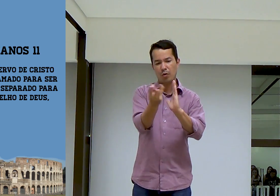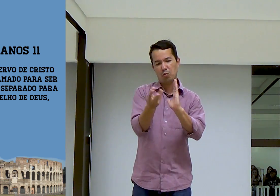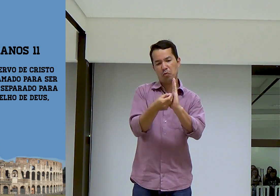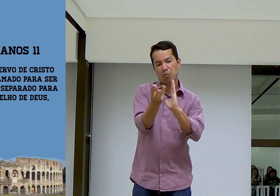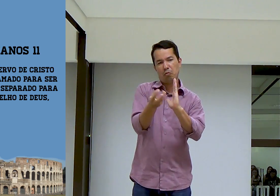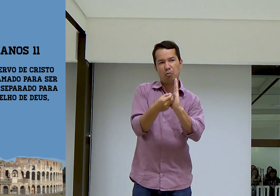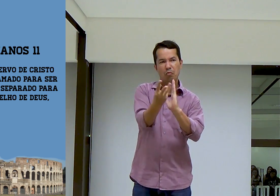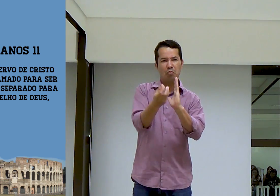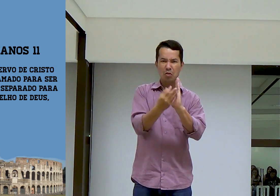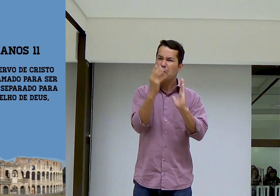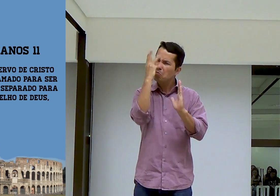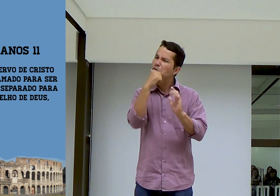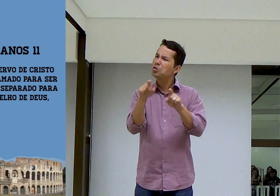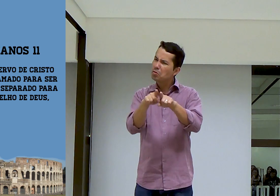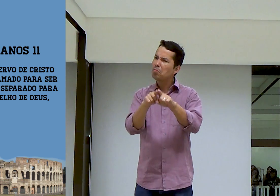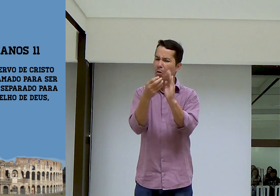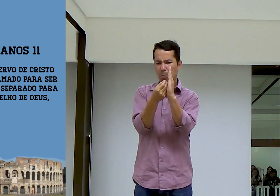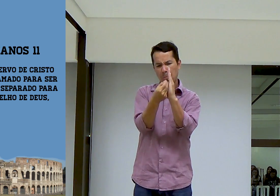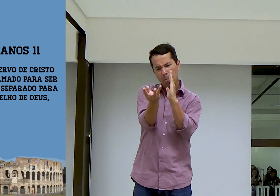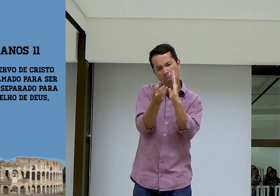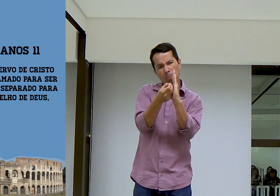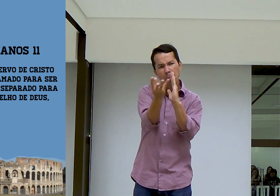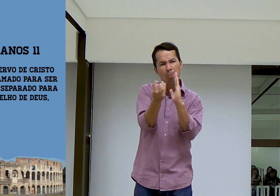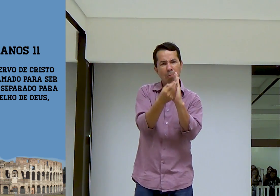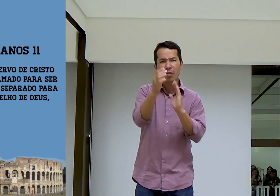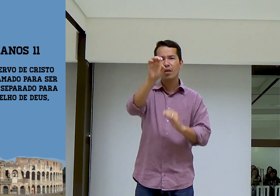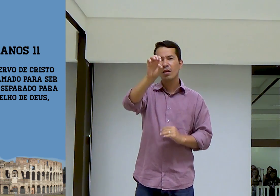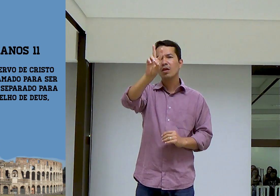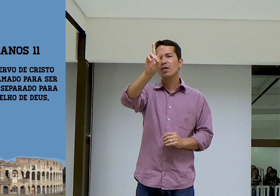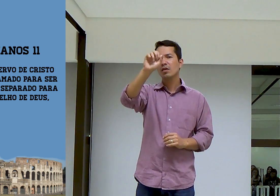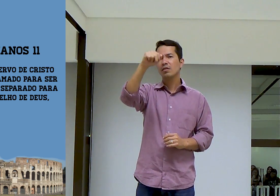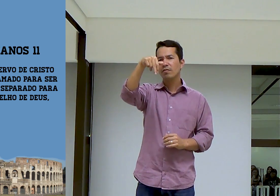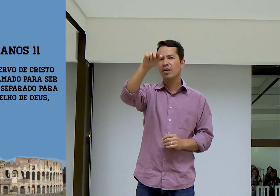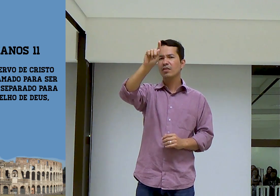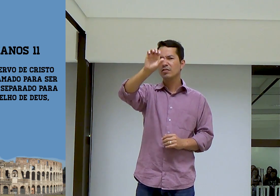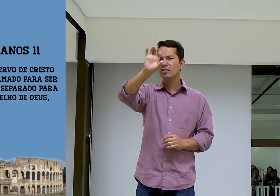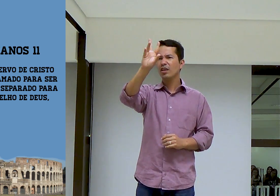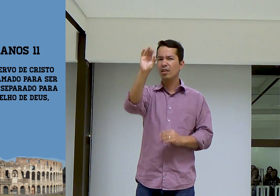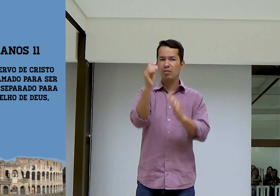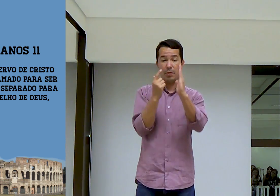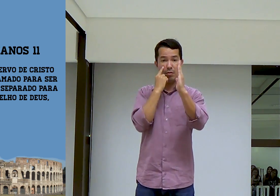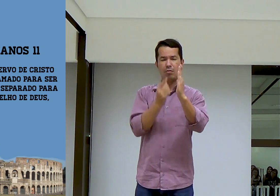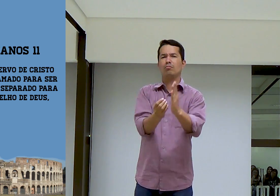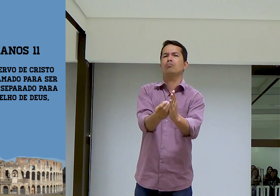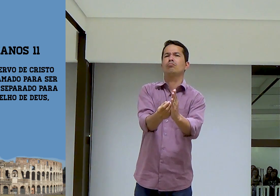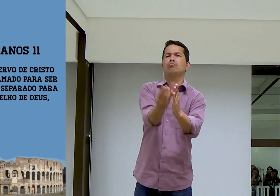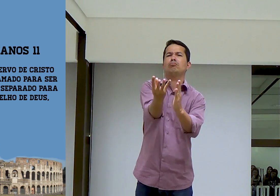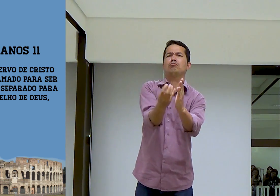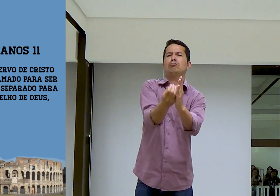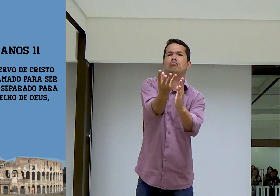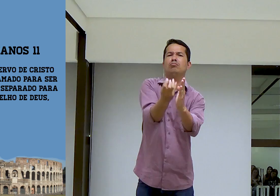Deus. Hoje a gente vê esse sinal também, né, para o Evangelho, assim, a gente